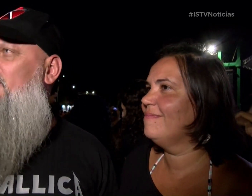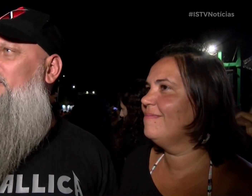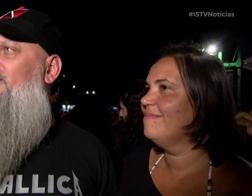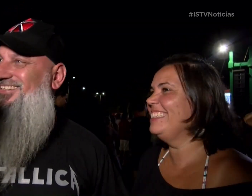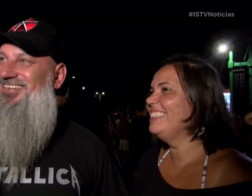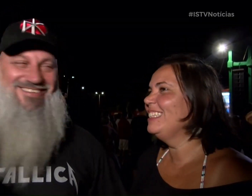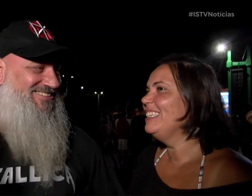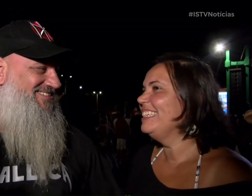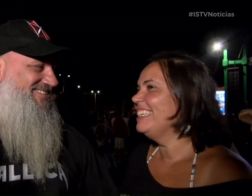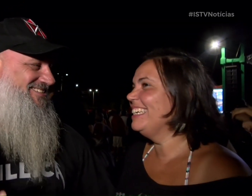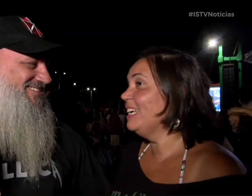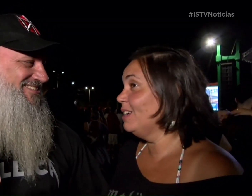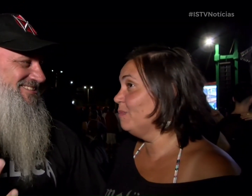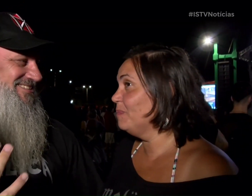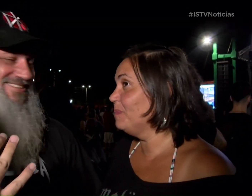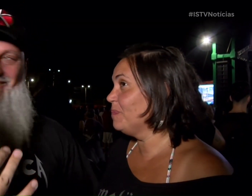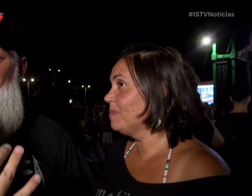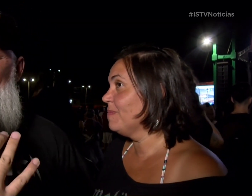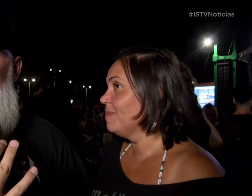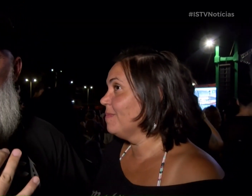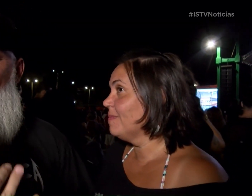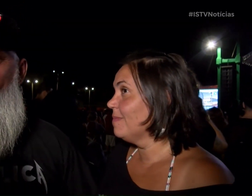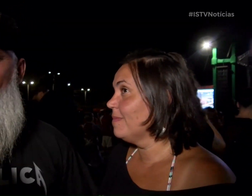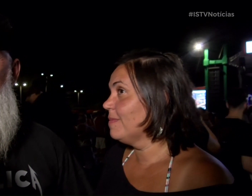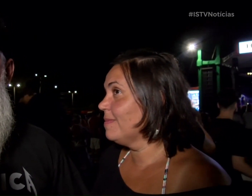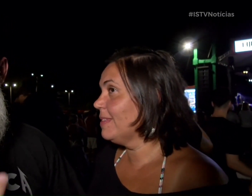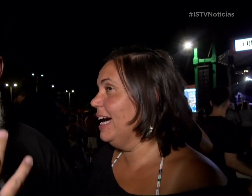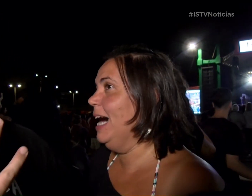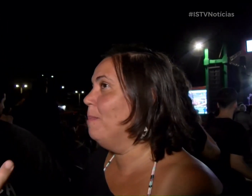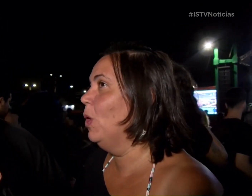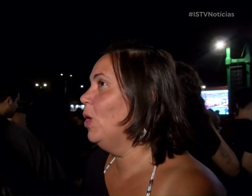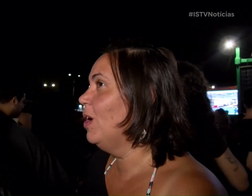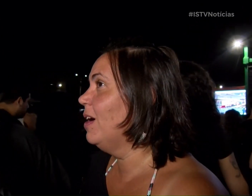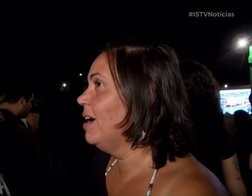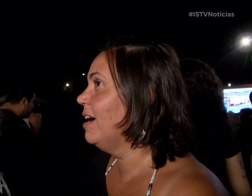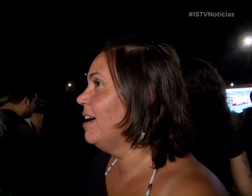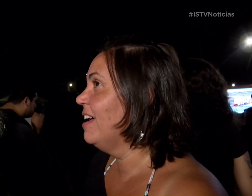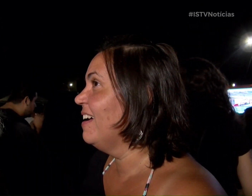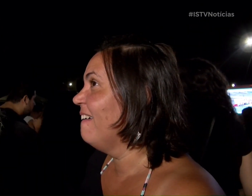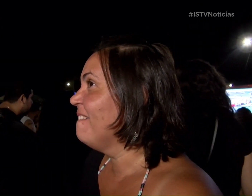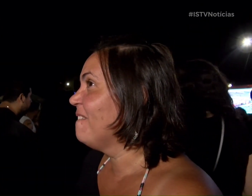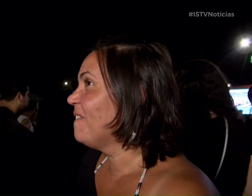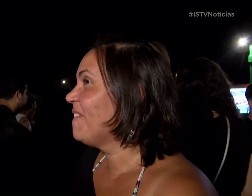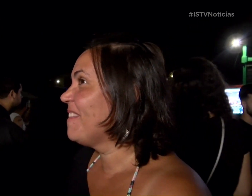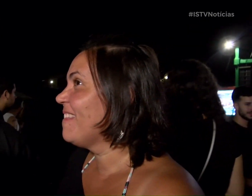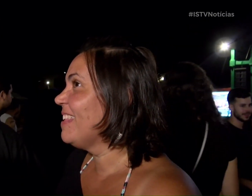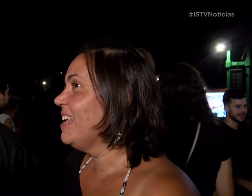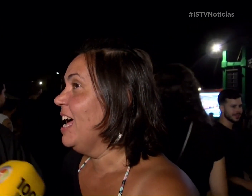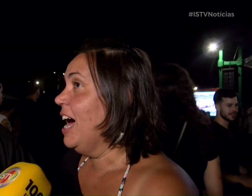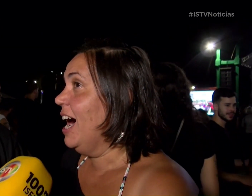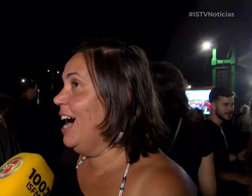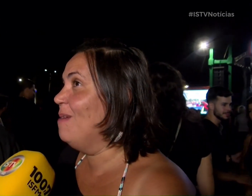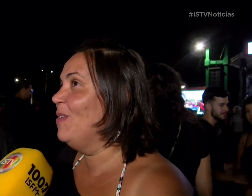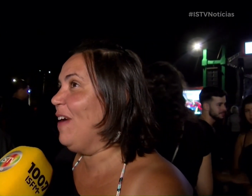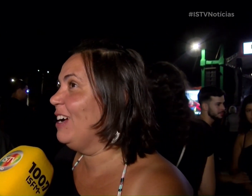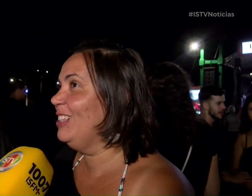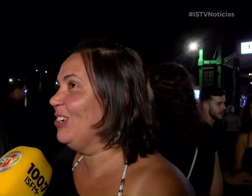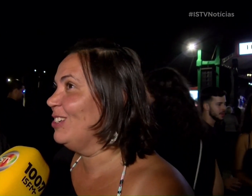sempre. E você, gosta de Bertioga? O que você tá achando desse evento família? Amo, venho em